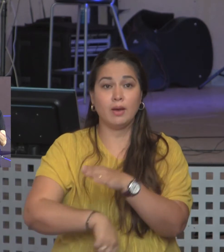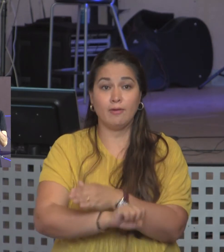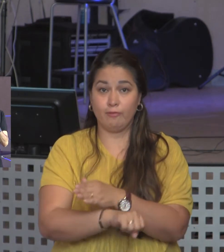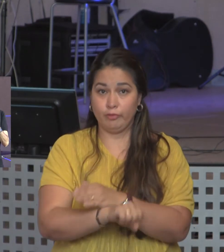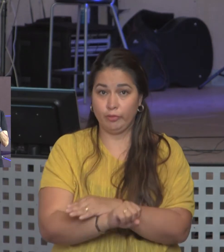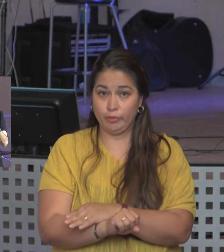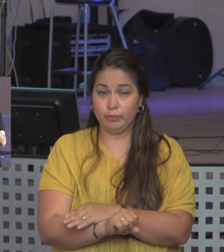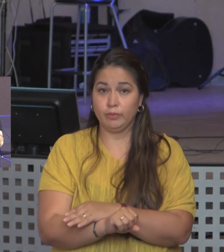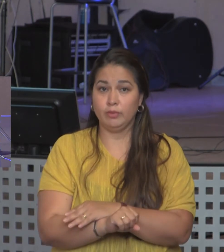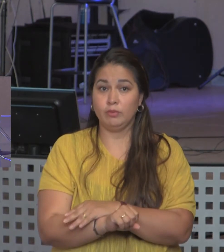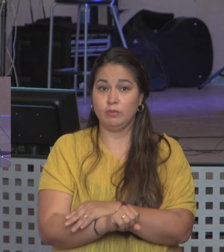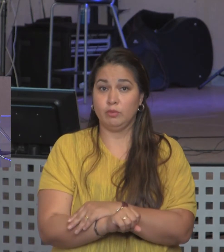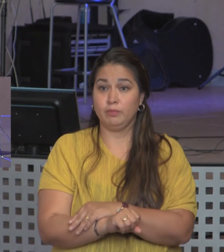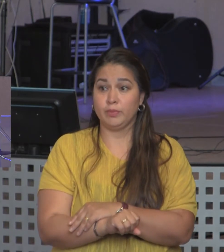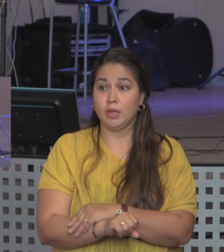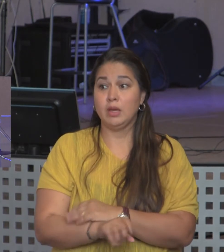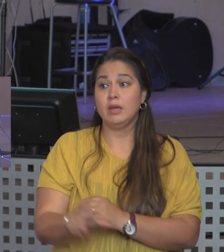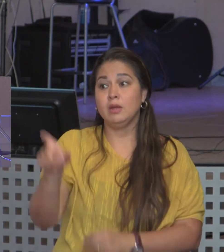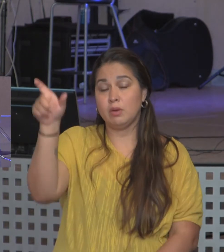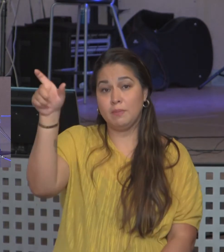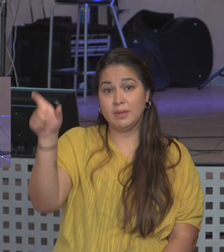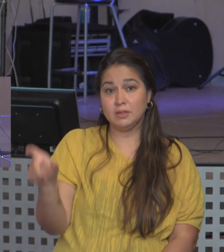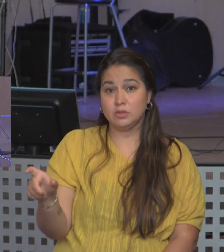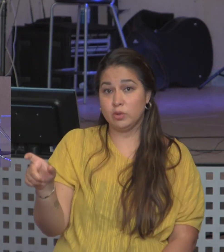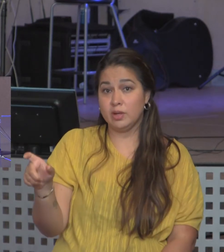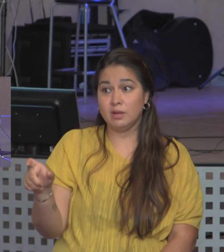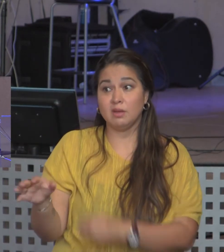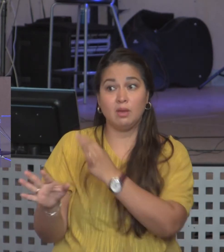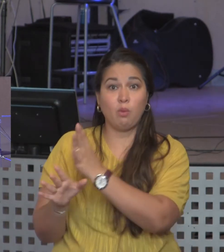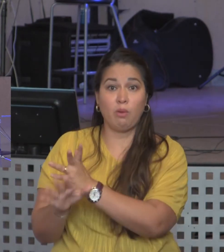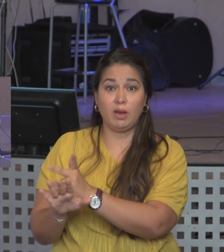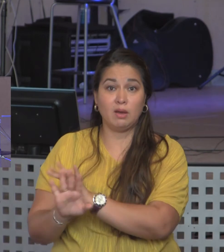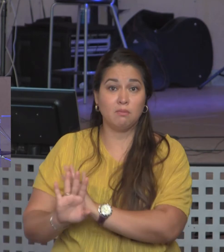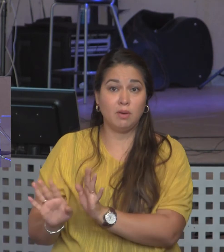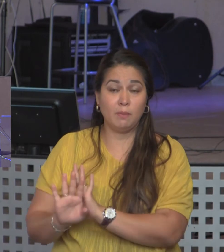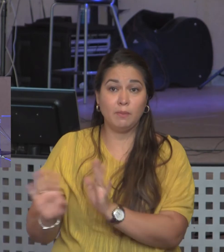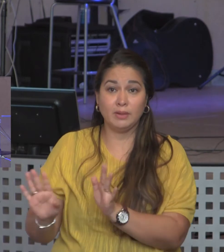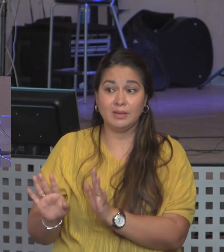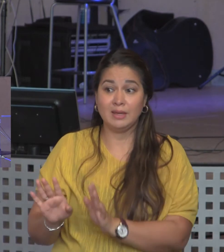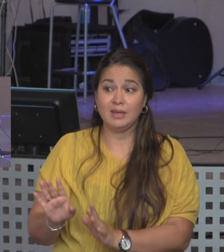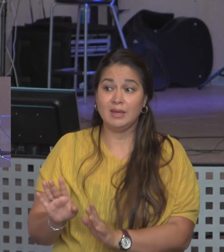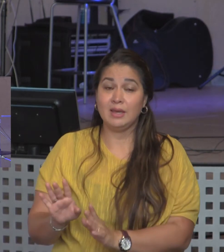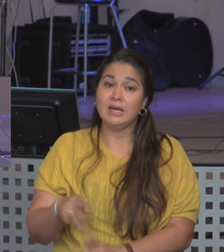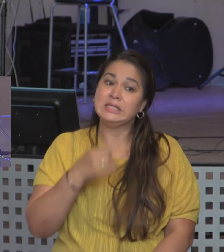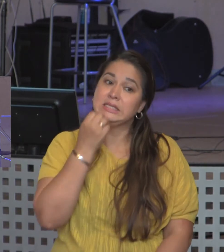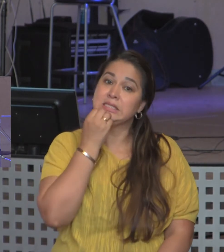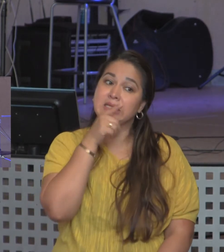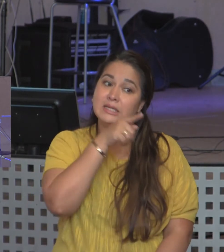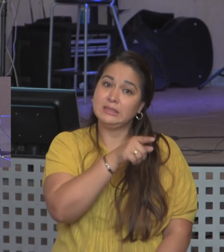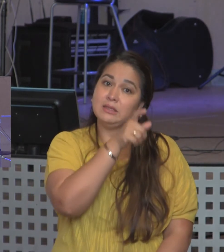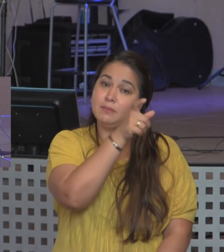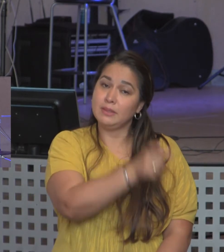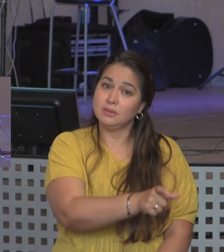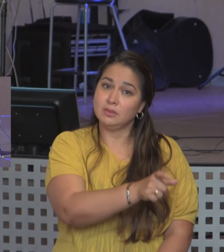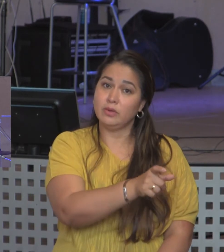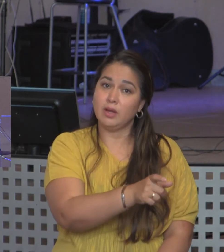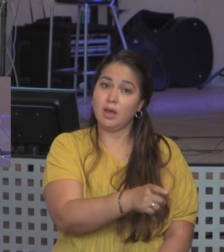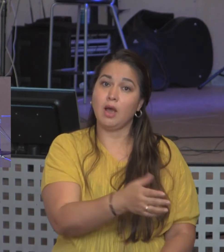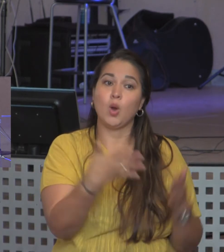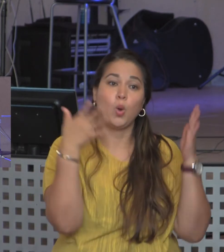jugando solamente en el patio del colegio y que me quiera aconsejar acerca de... No es lo mismo, no lo admito de la misma manera.